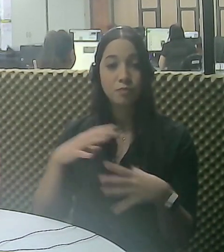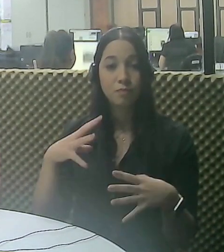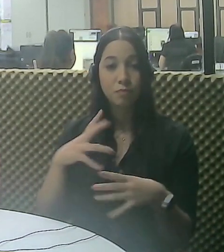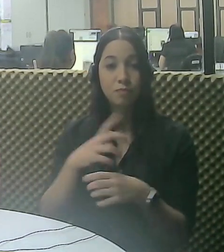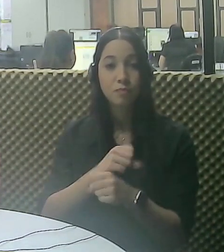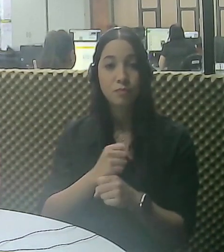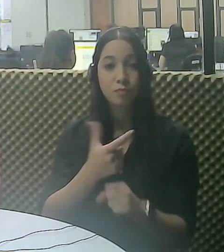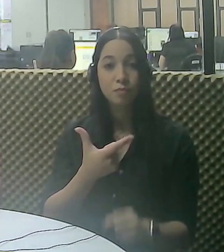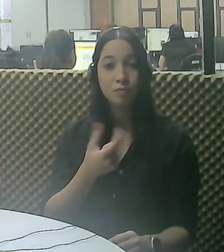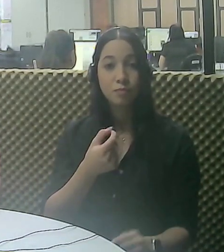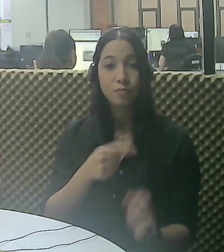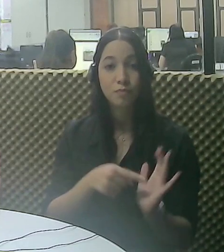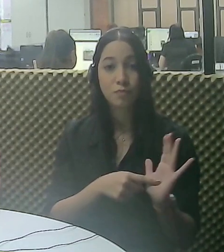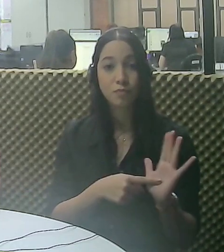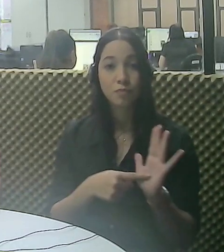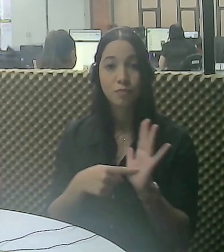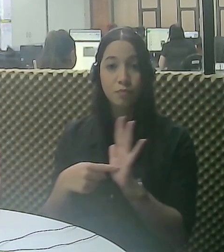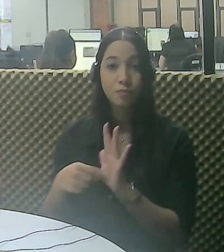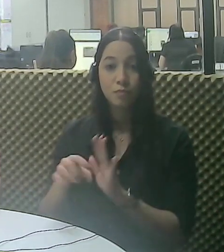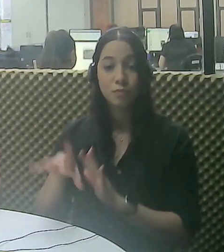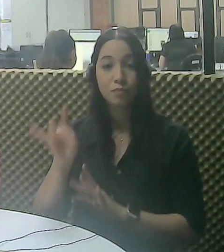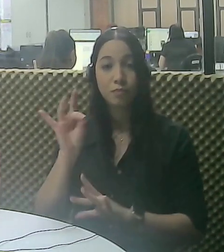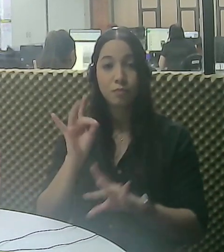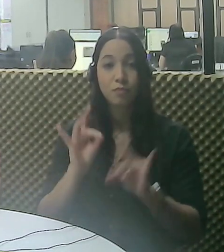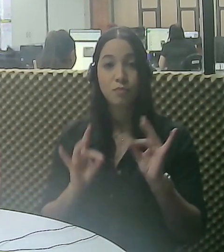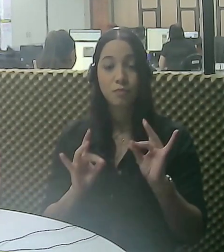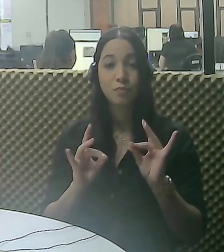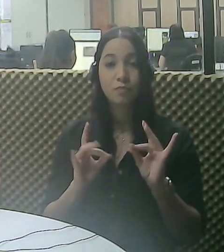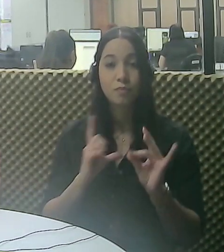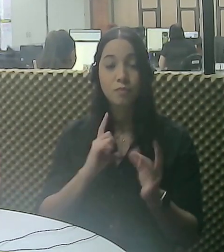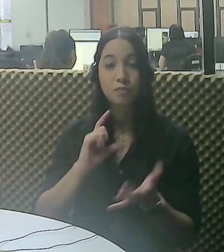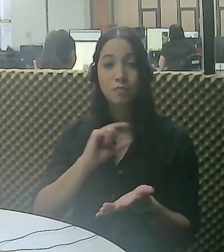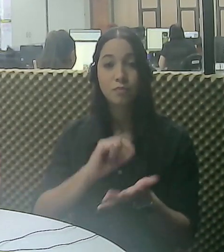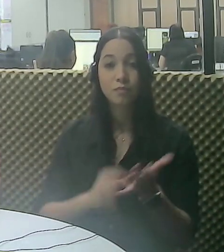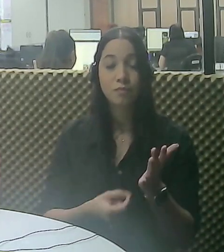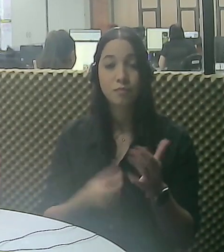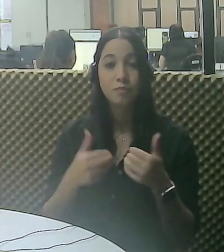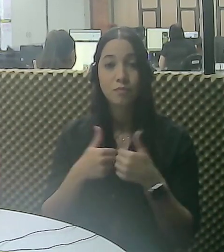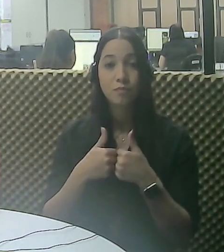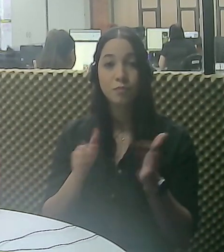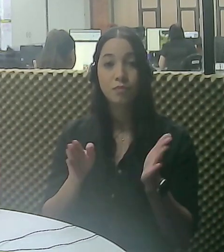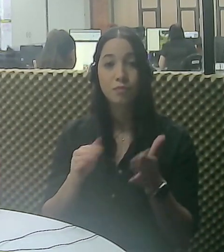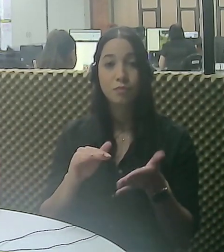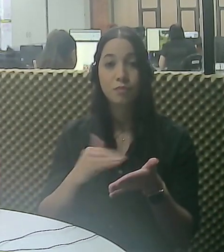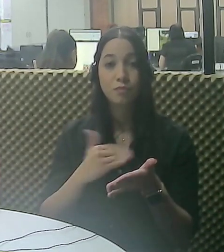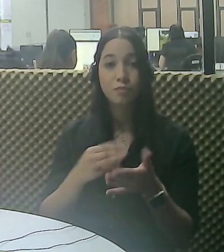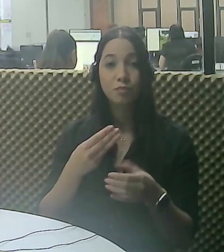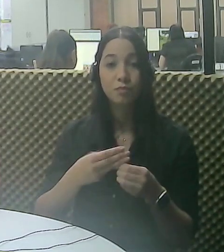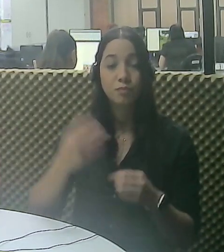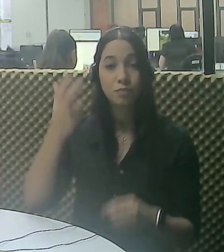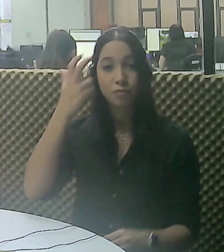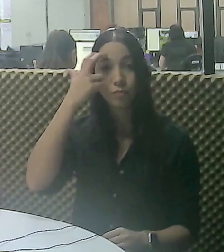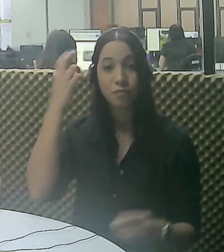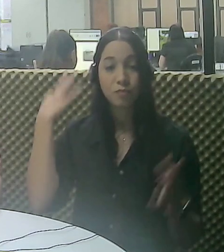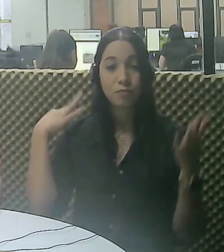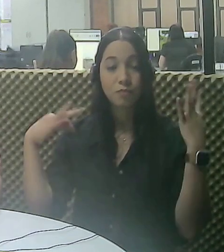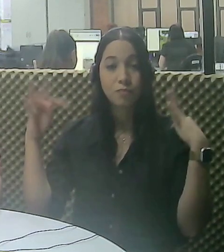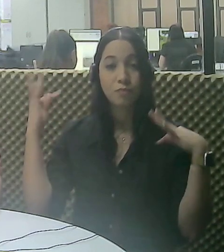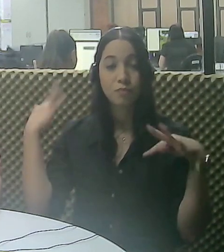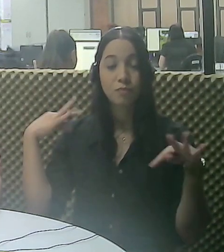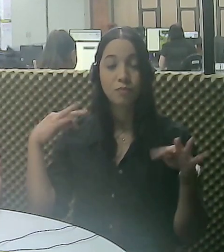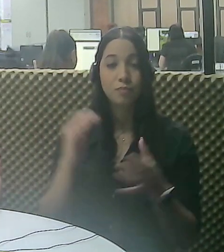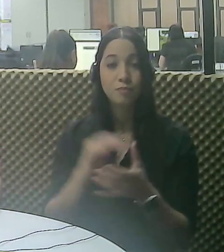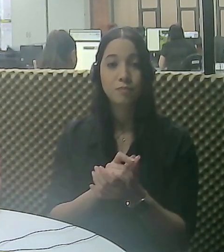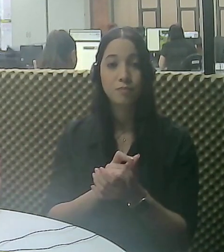20 expositores foram selecionados por meio de processo de inscrição aberto pela Secretaria Municipal de Cultura e Turismo.